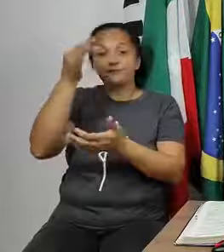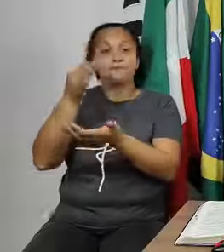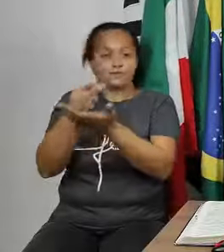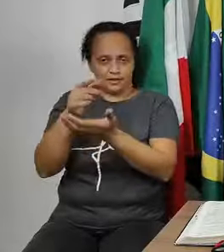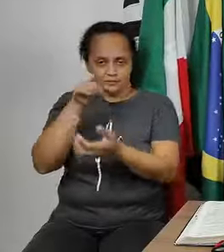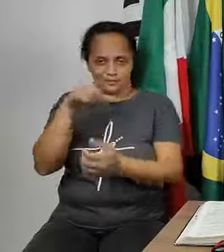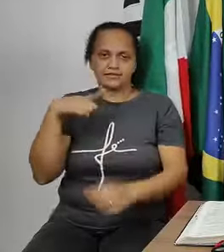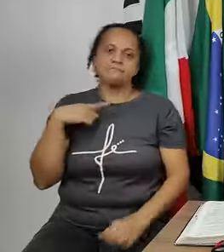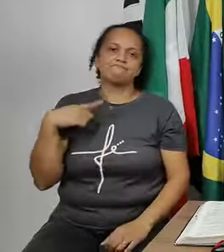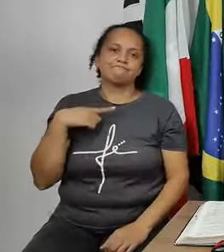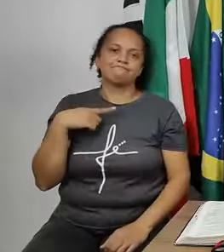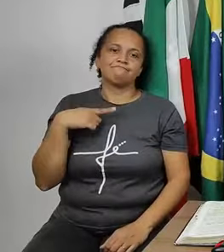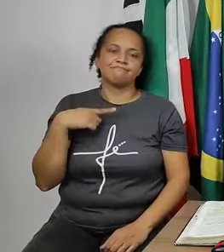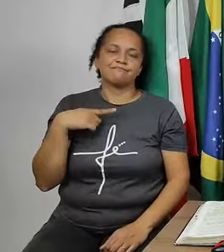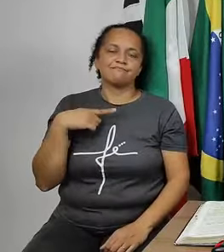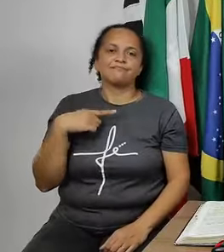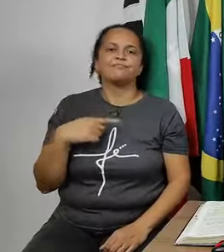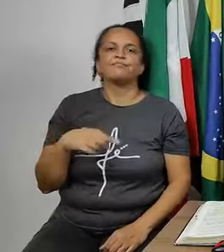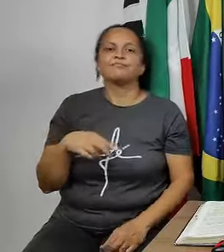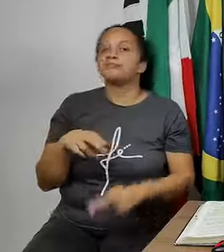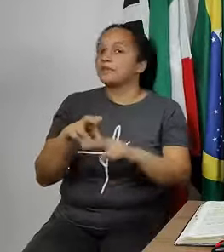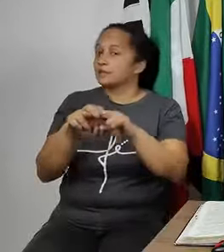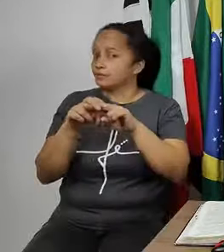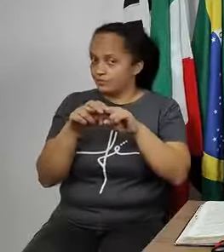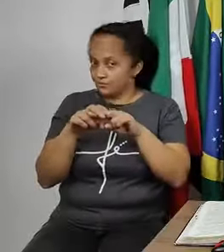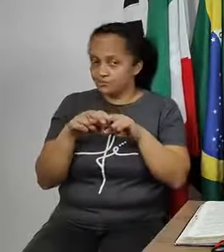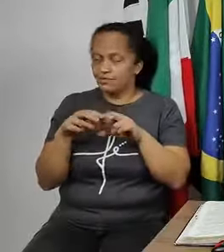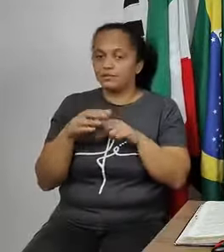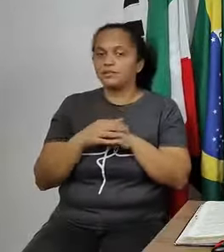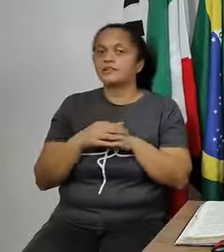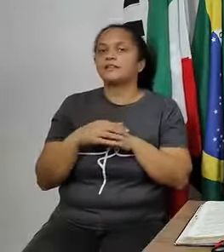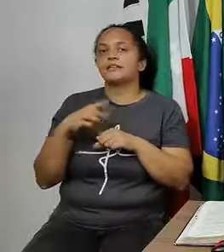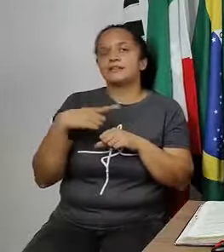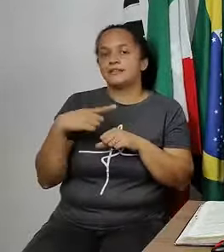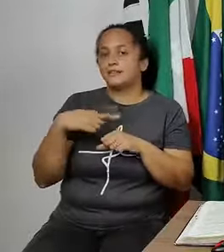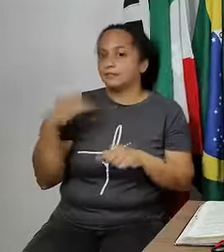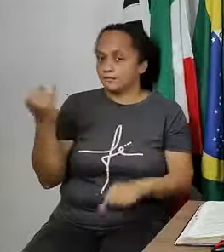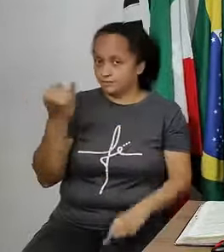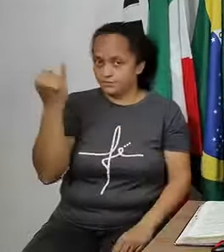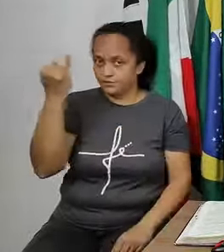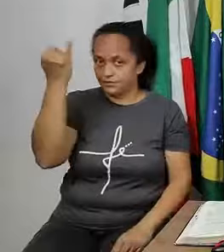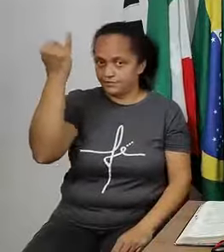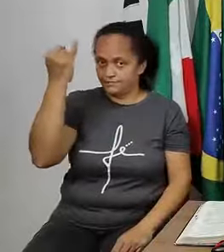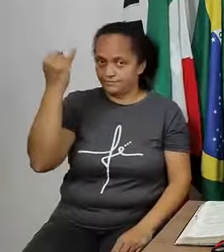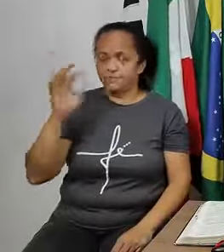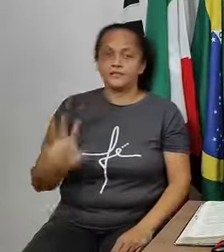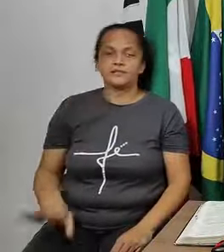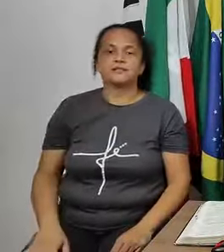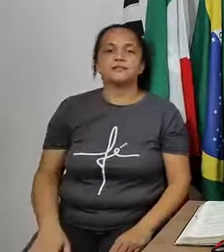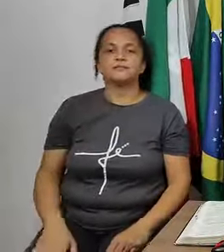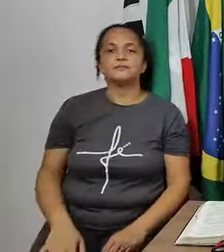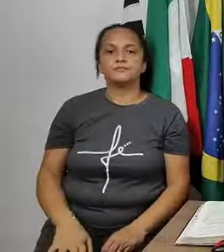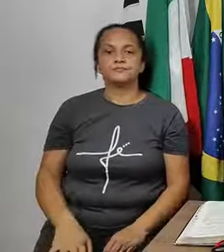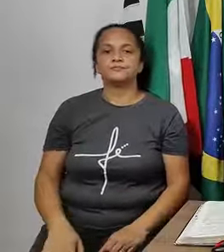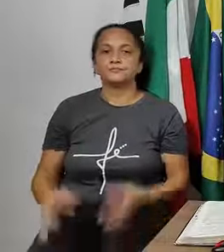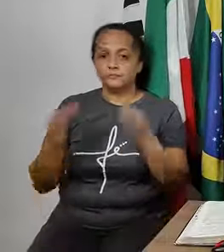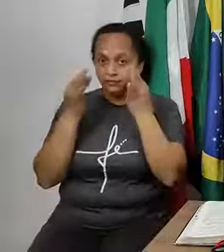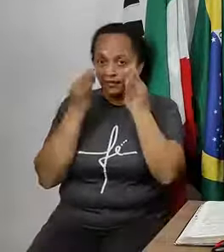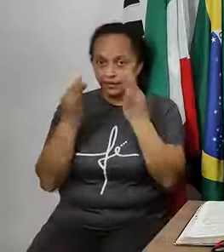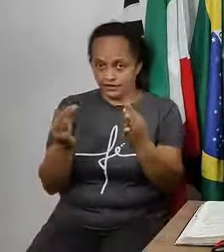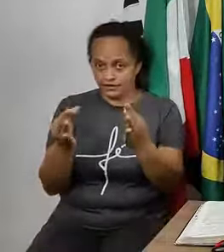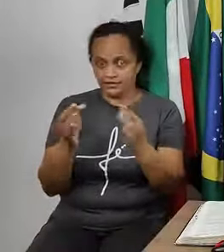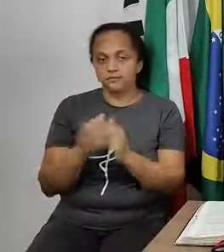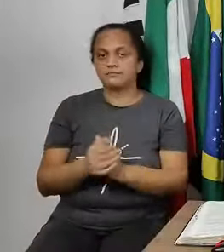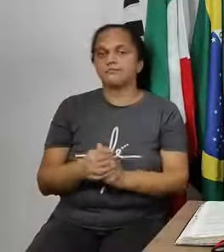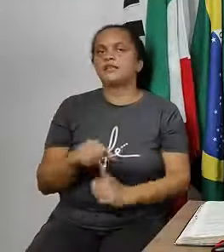você. Entendeu? Por isso que aí entra uma coisa importante. Preste atenção. Se você for